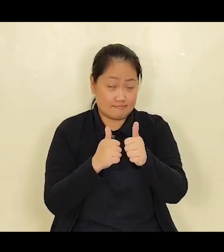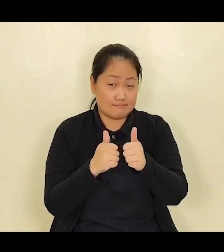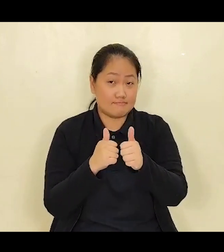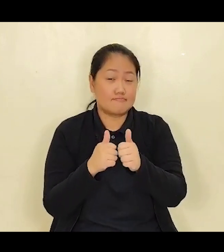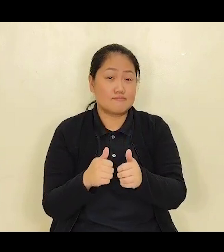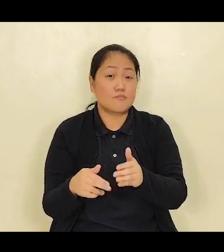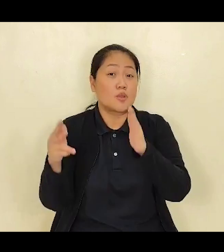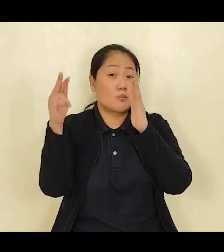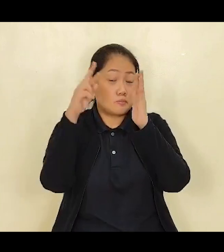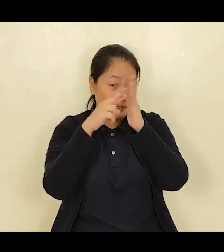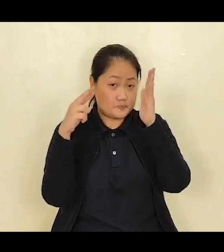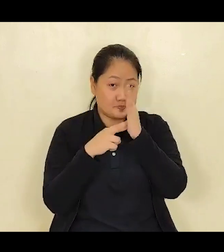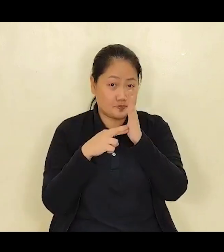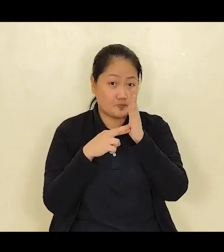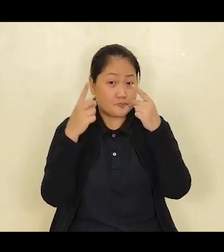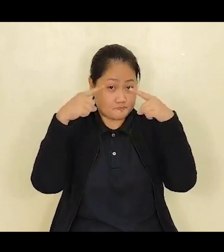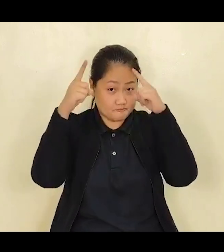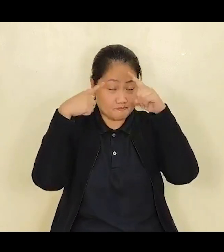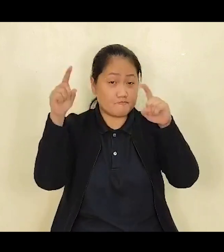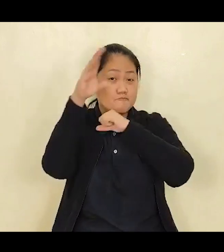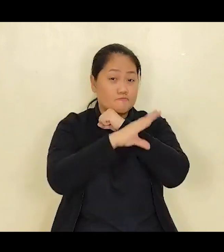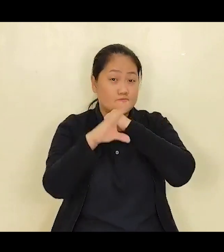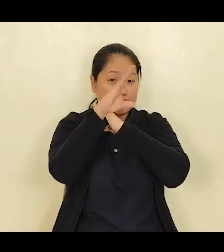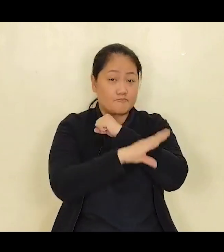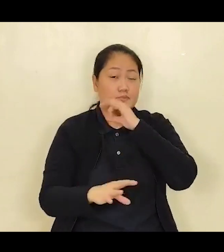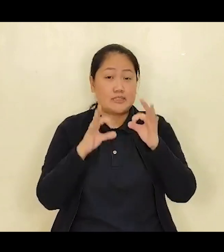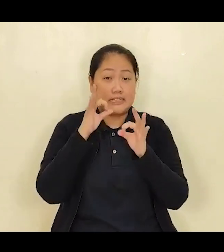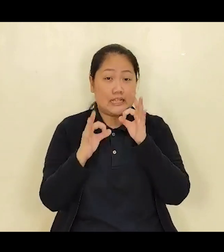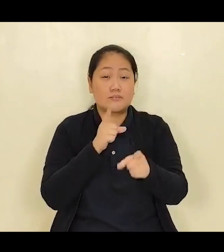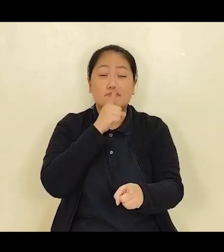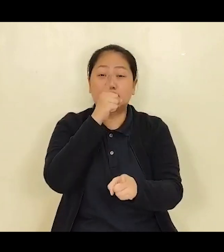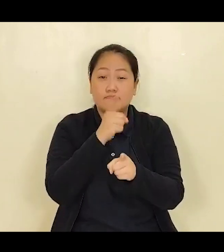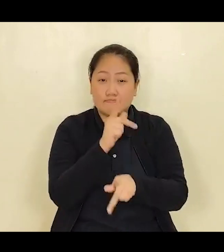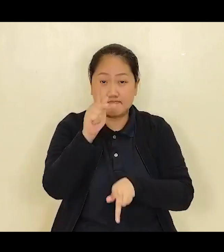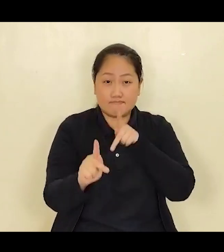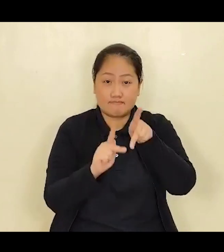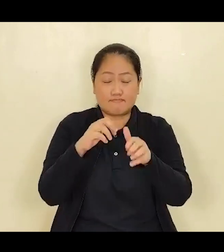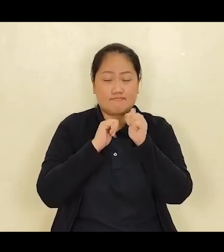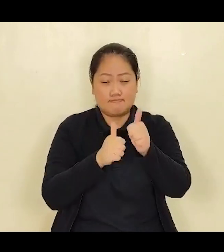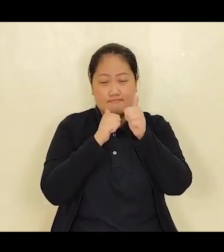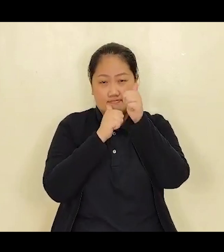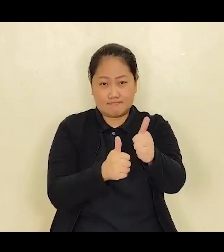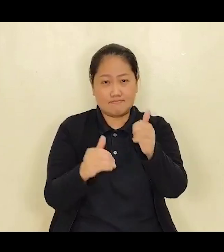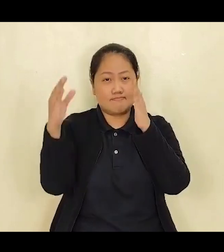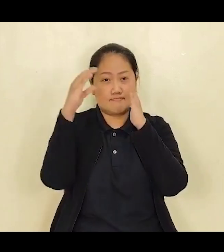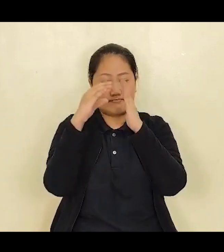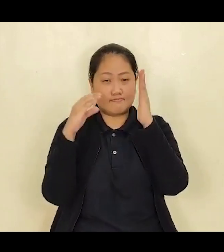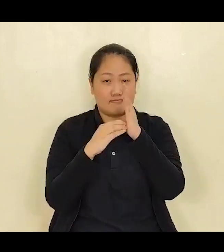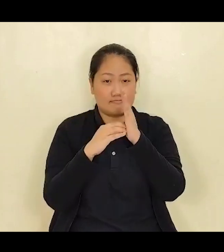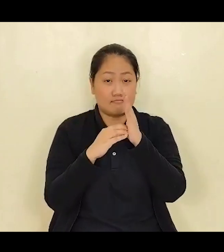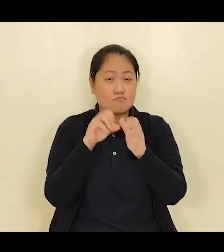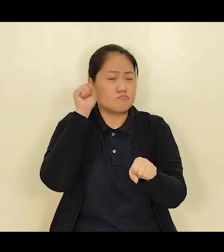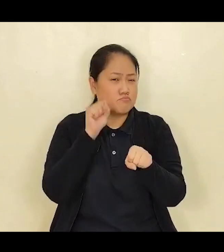Uunlad ang bawat bansa kung tapat ang bawat mamayan na tuparin ang saligang batas. Kaya sa sinusulong na